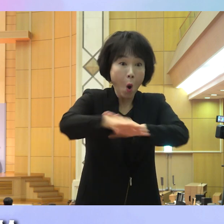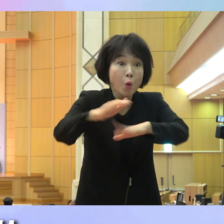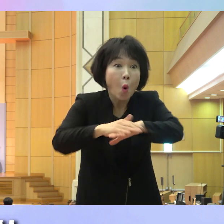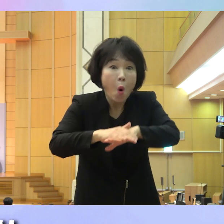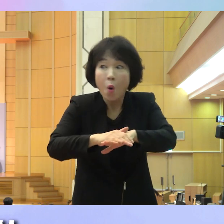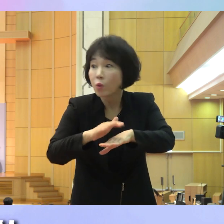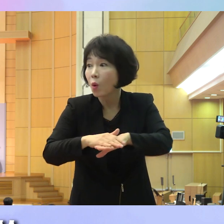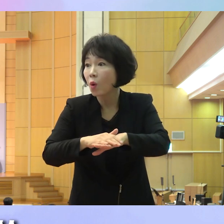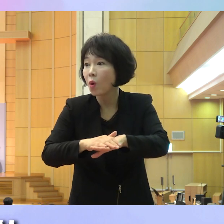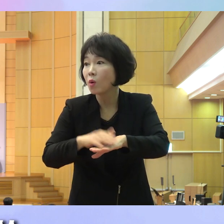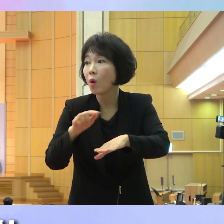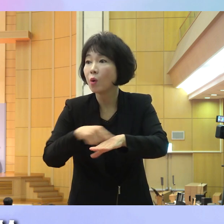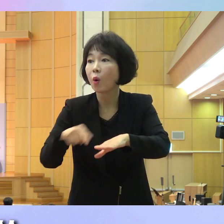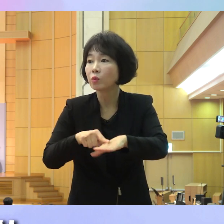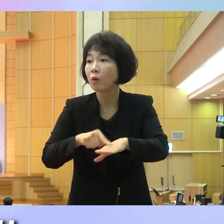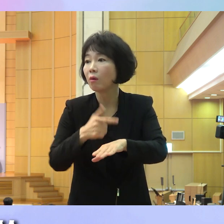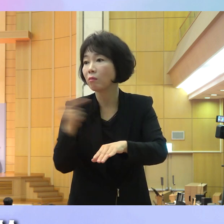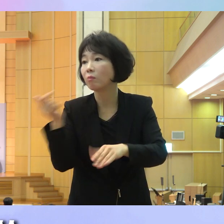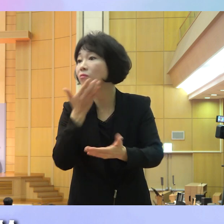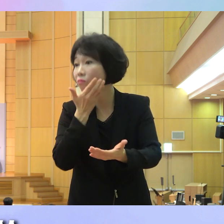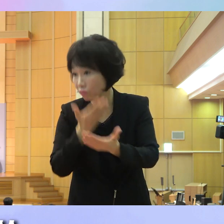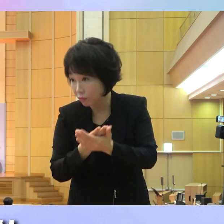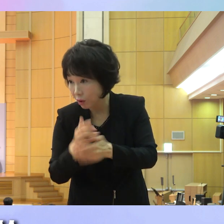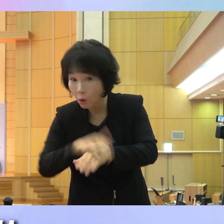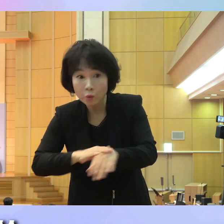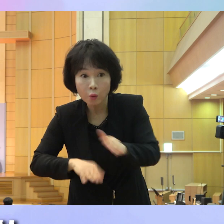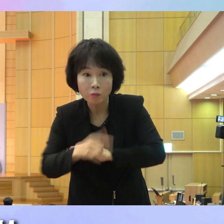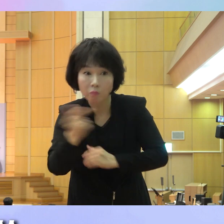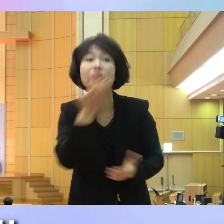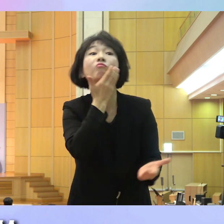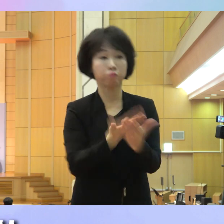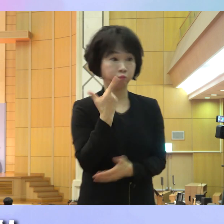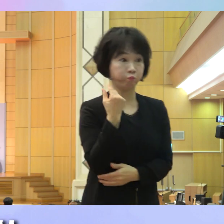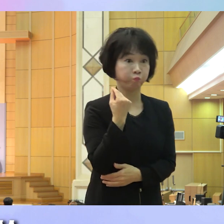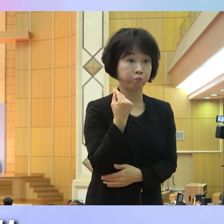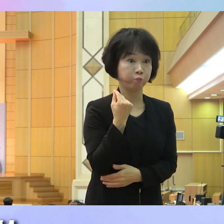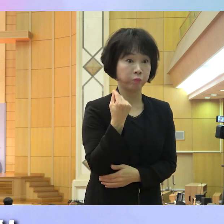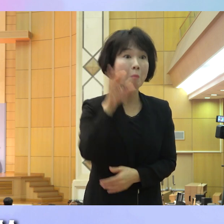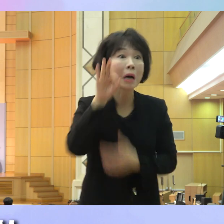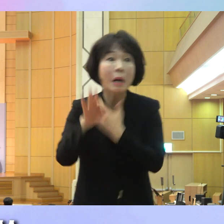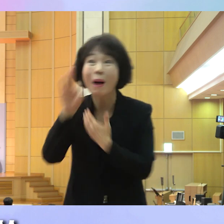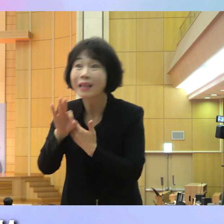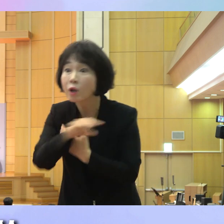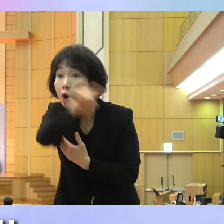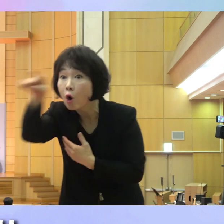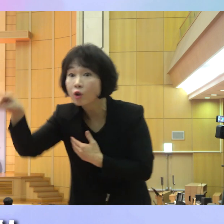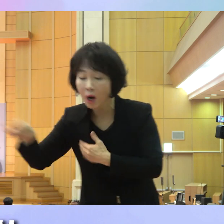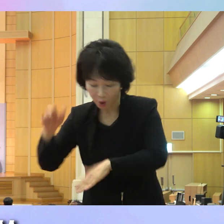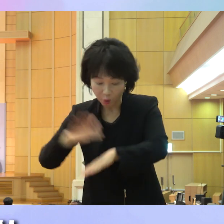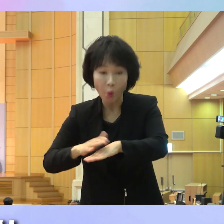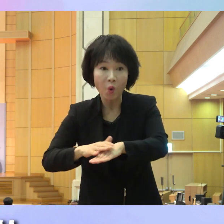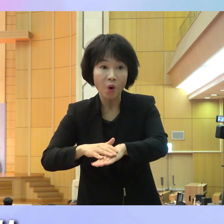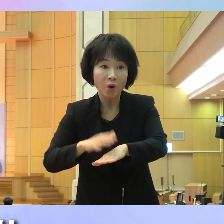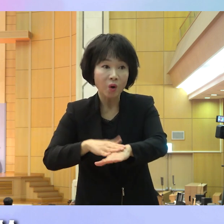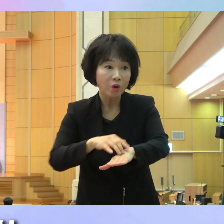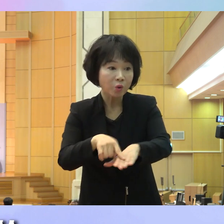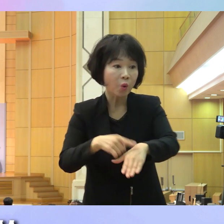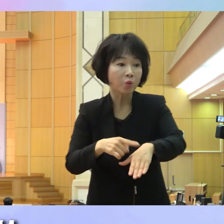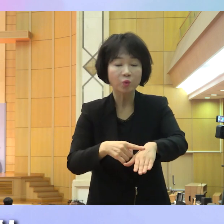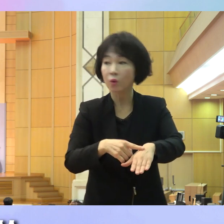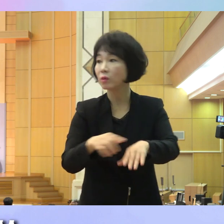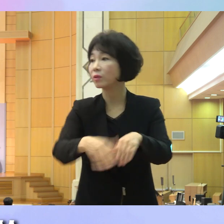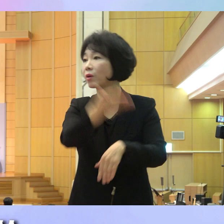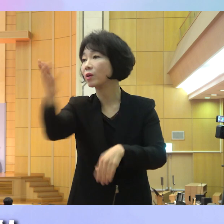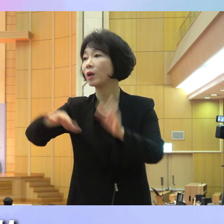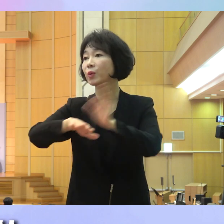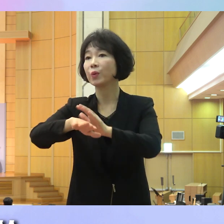가장 중요한 지체가 바로 손이라고 하는 건데, 이 손이 너를 이 손으로